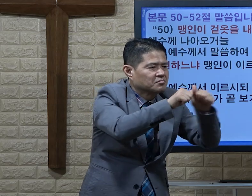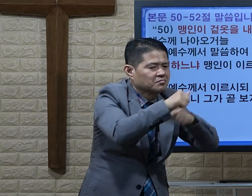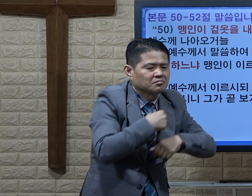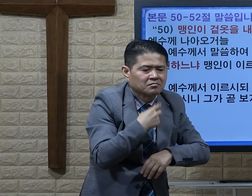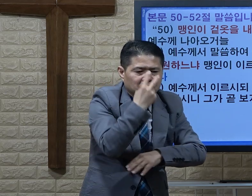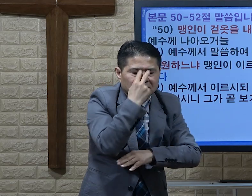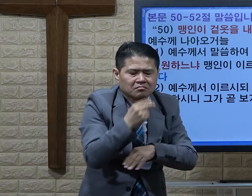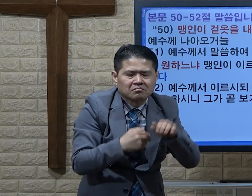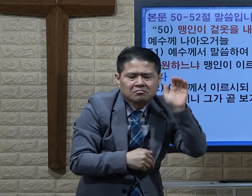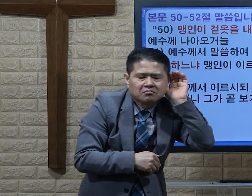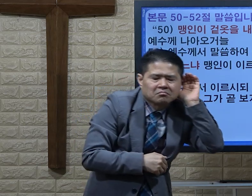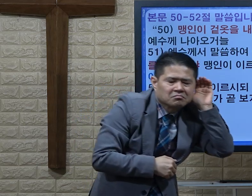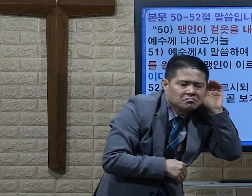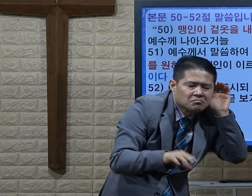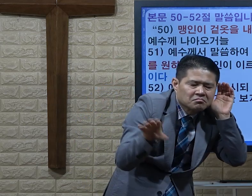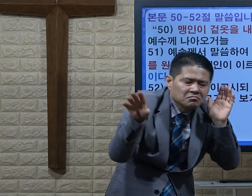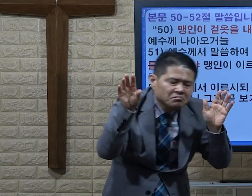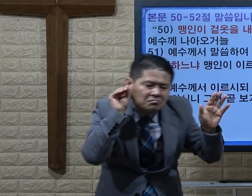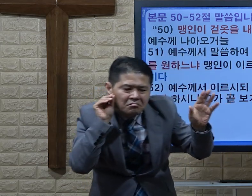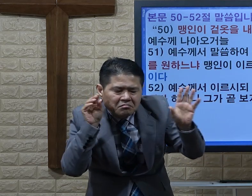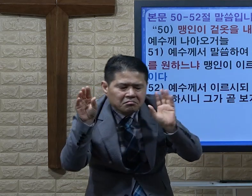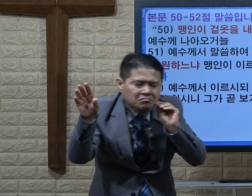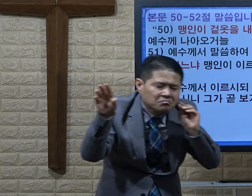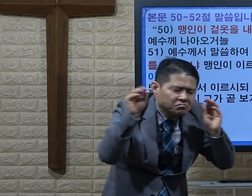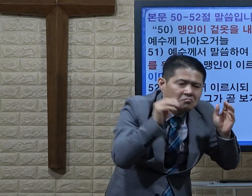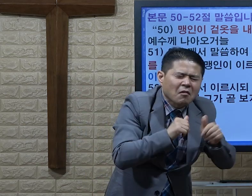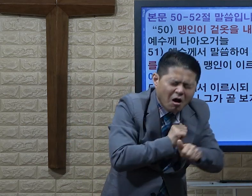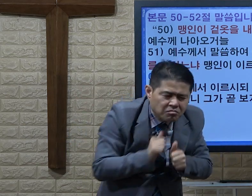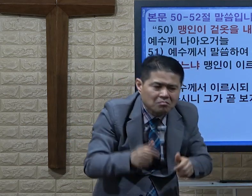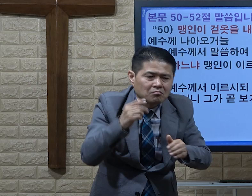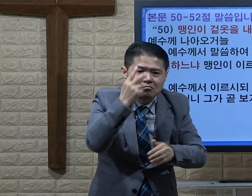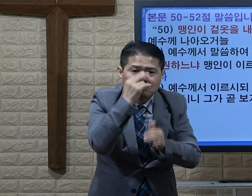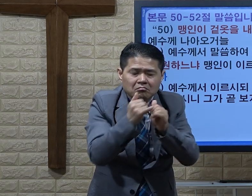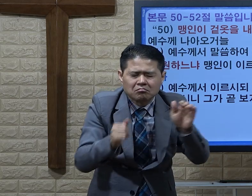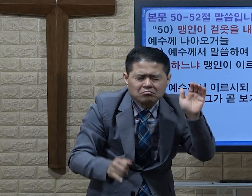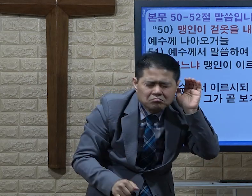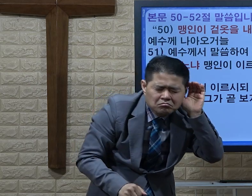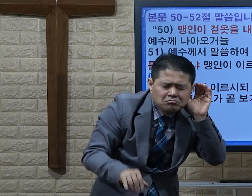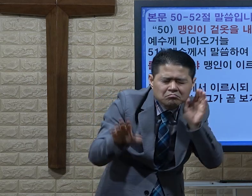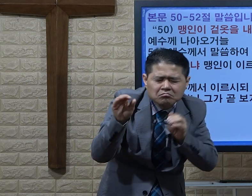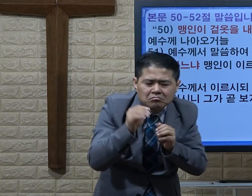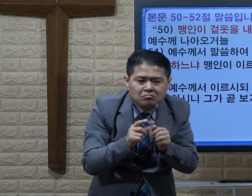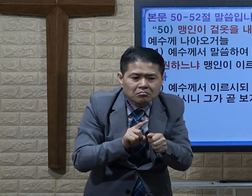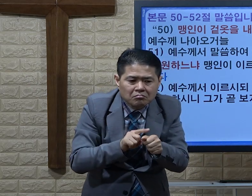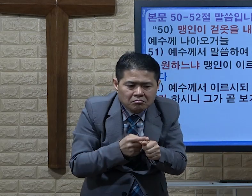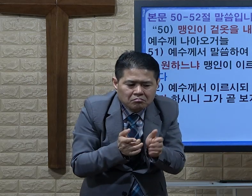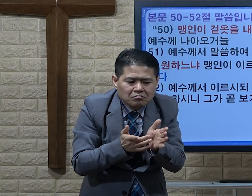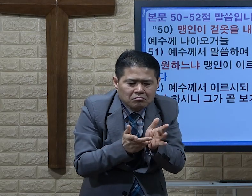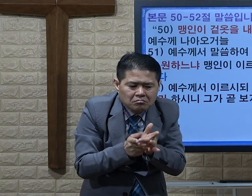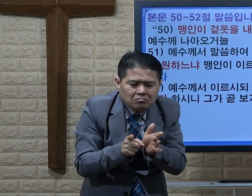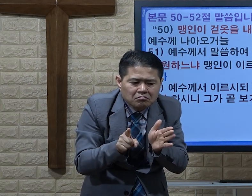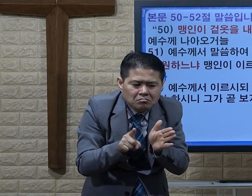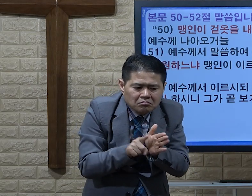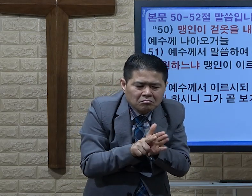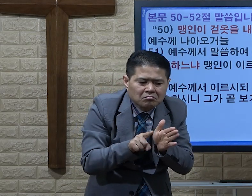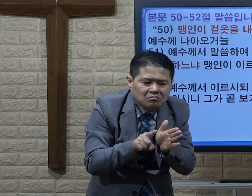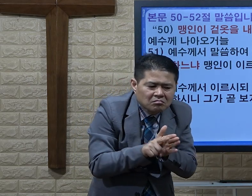말하면서 갈 때 바디메오는 귀동냥으로 계속해서 예수님의 말씀들을 듣고 예수님을 믿어야 되구나